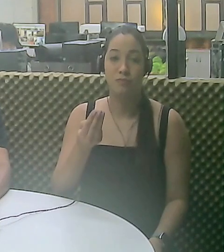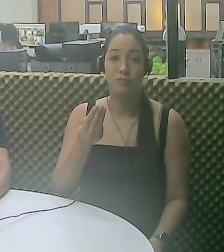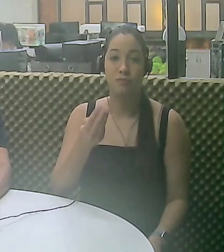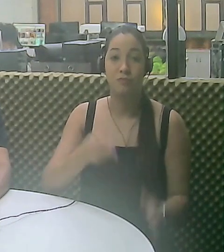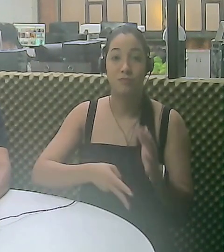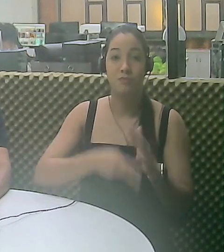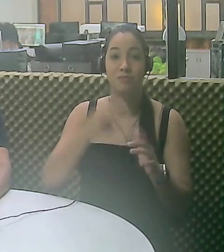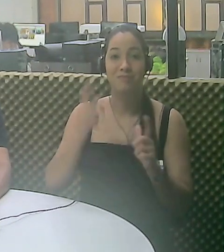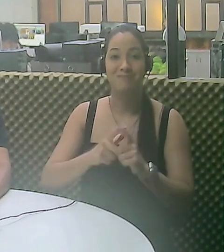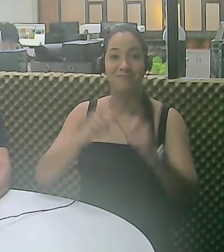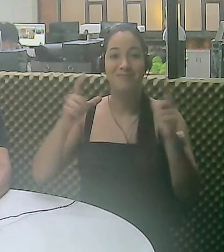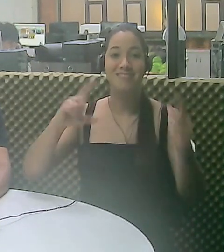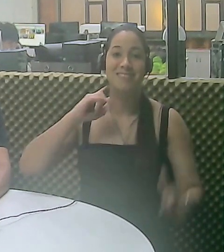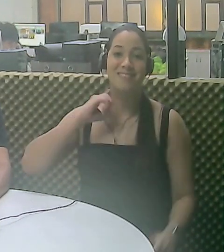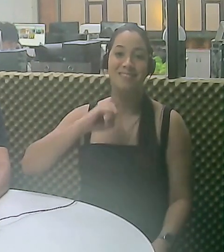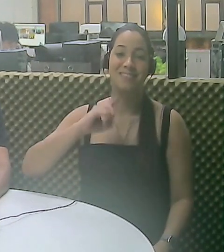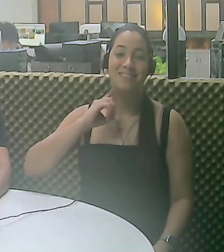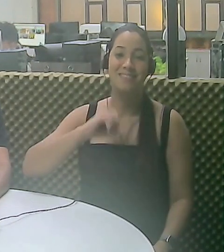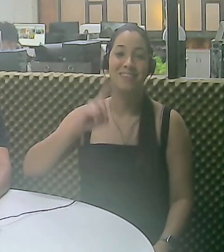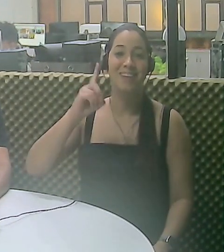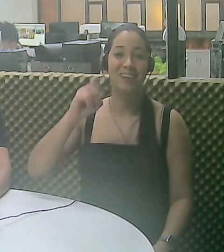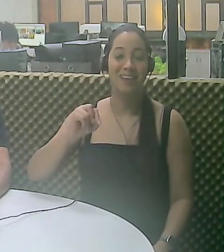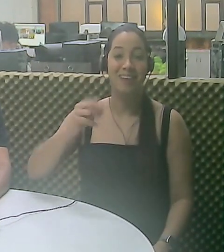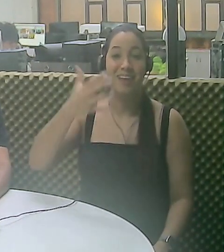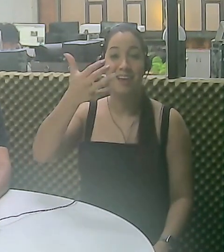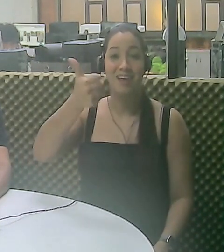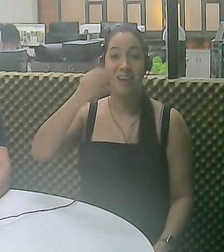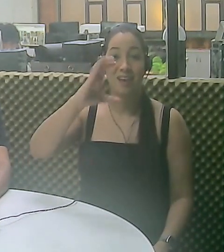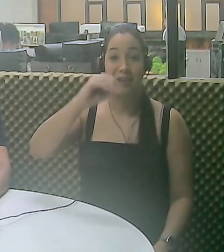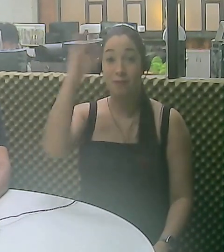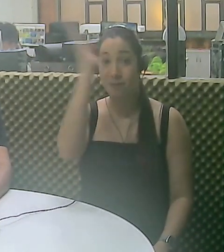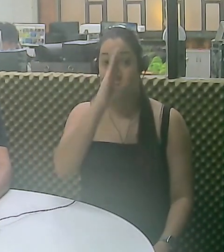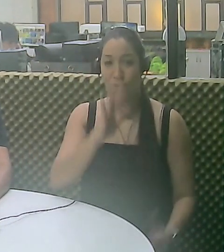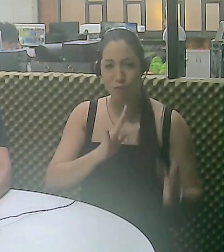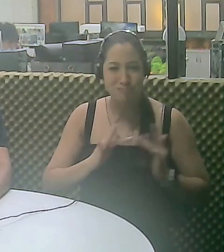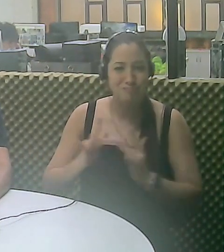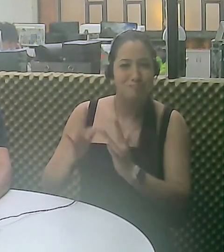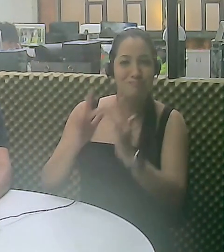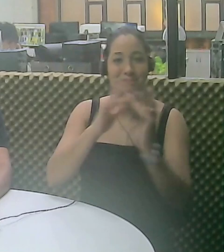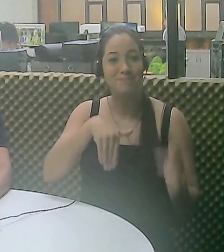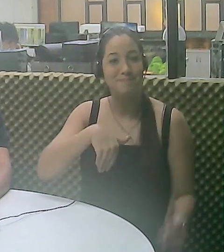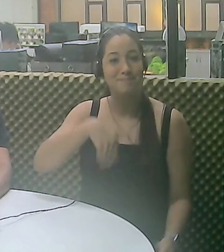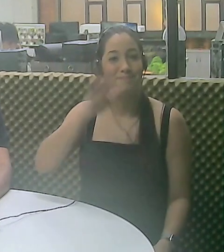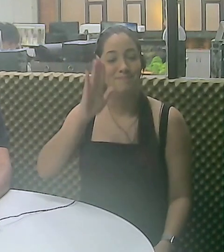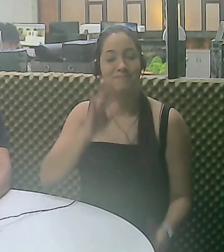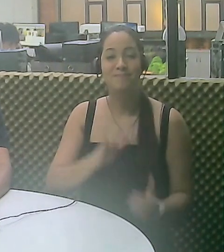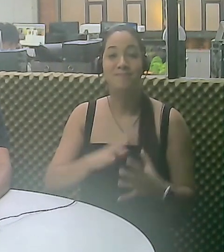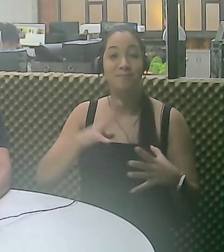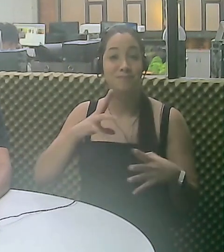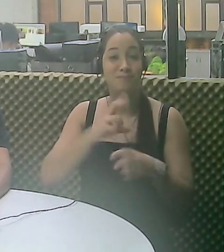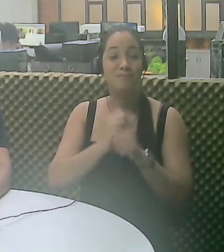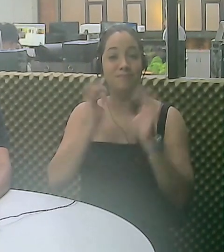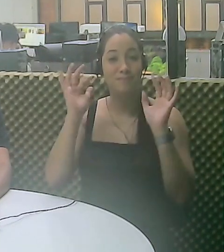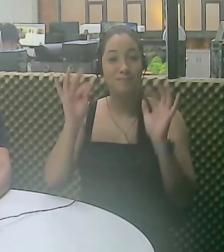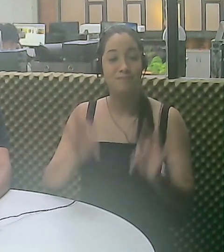segunda maior cidade de Minas Gerais aparece como a 10ª do Brasil mais conectada. Com pontuação final